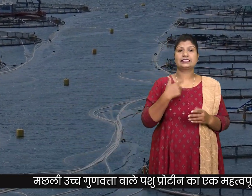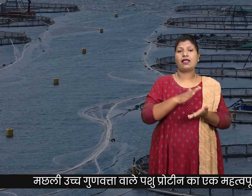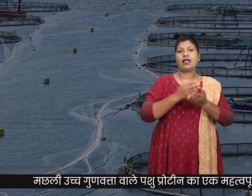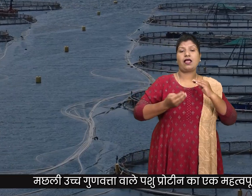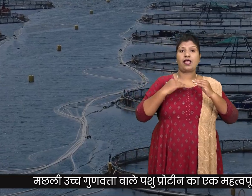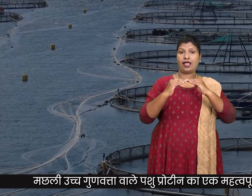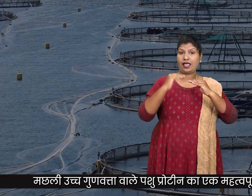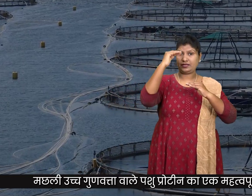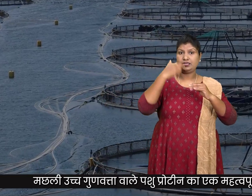है।